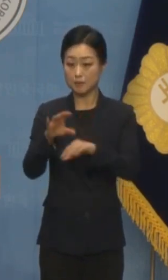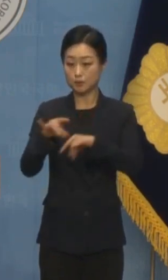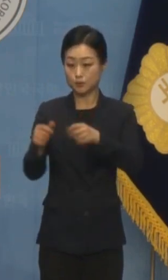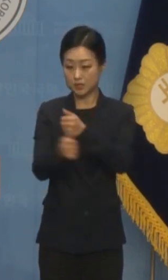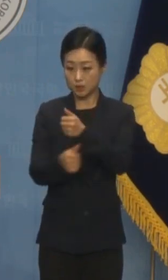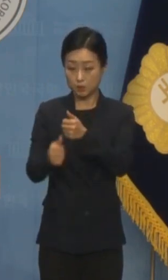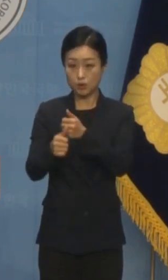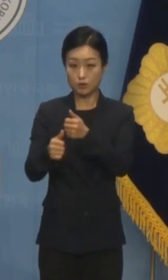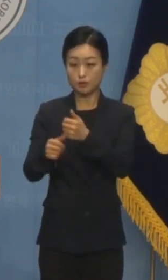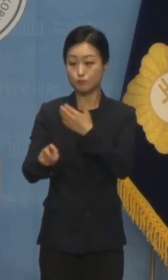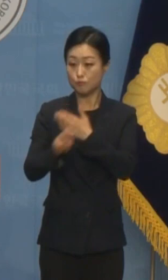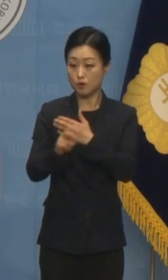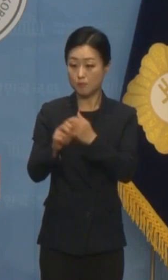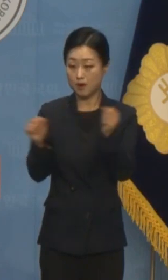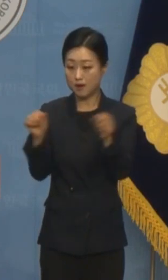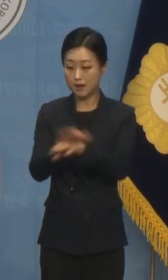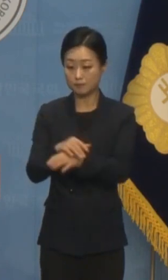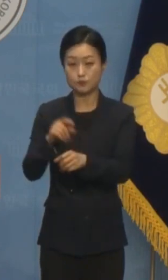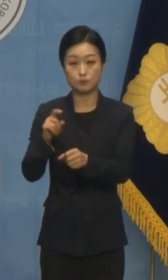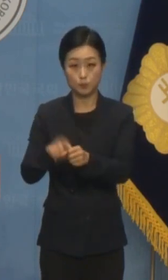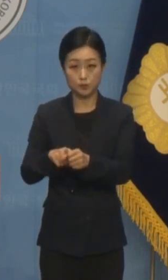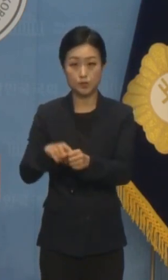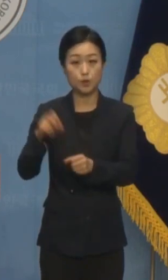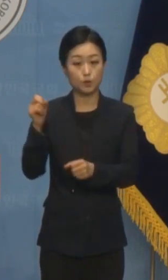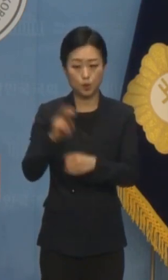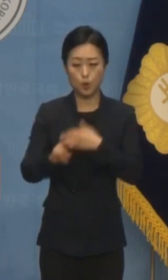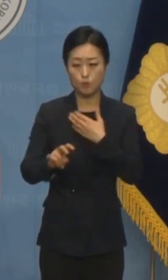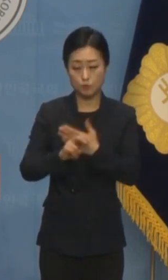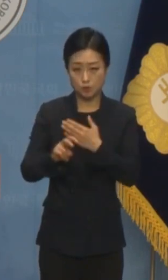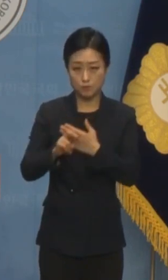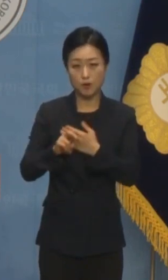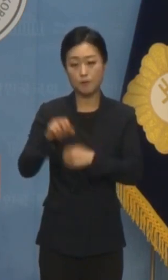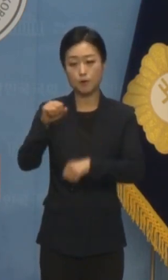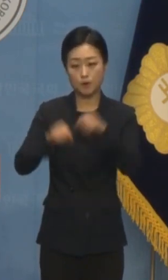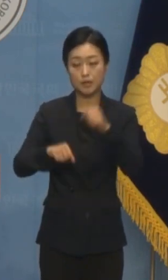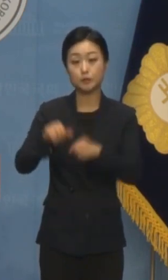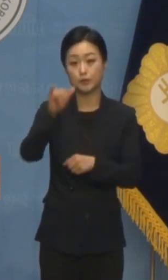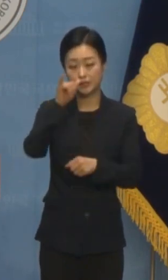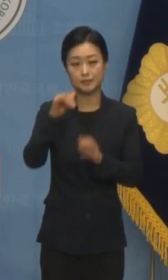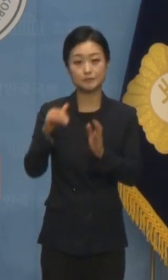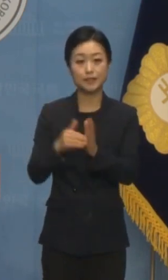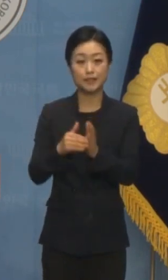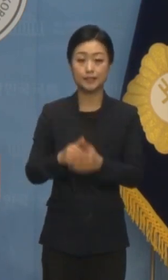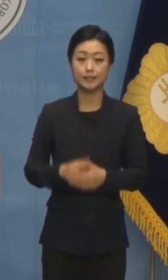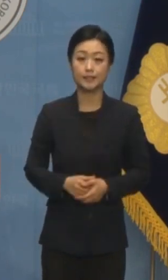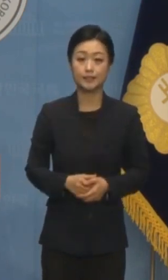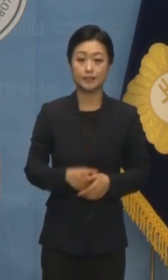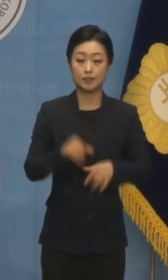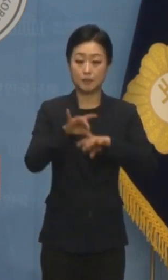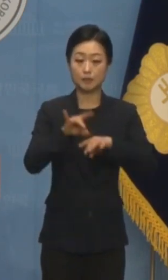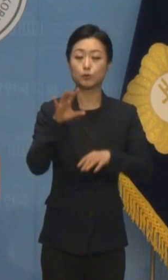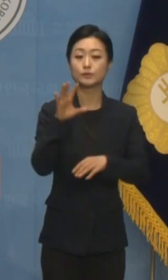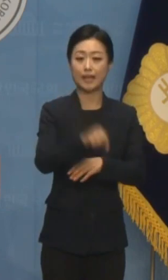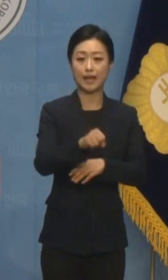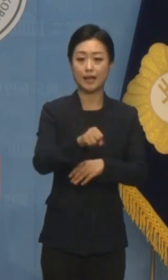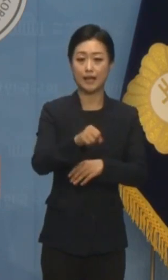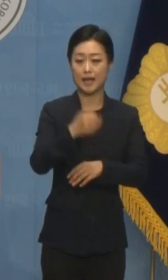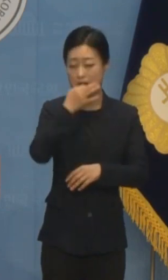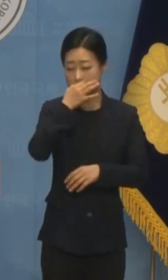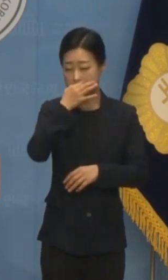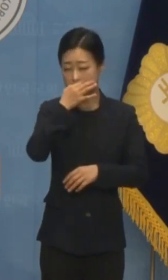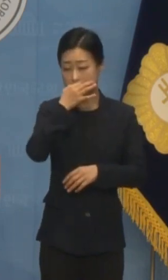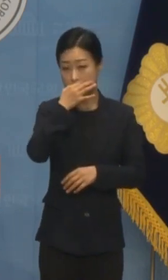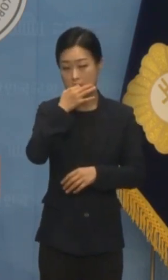위법성을 감추기 위해 또다시 위법과 탈법을 일삼은 것입니다. 방송 장악의 야유기의